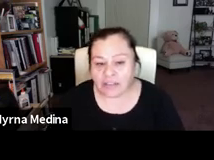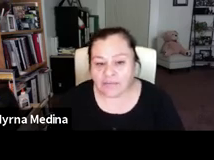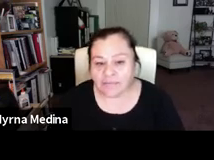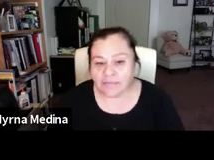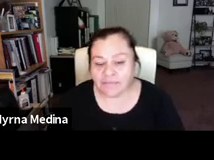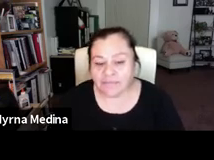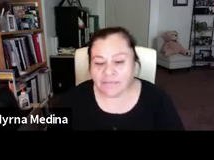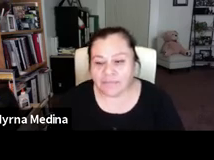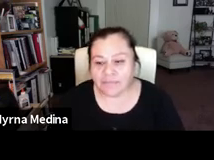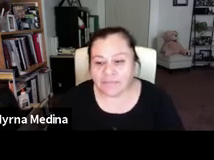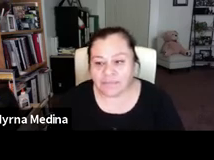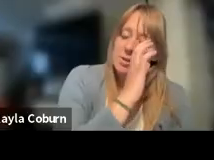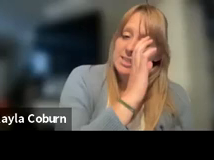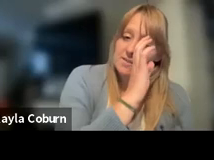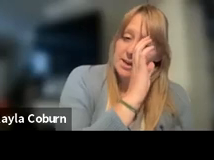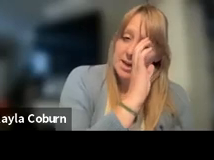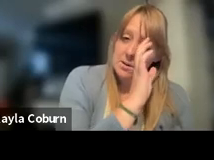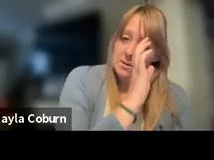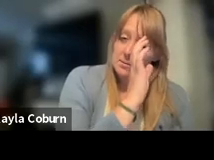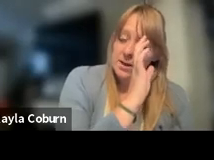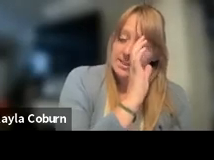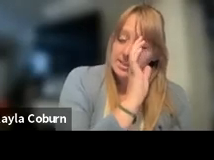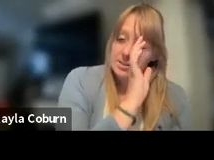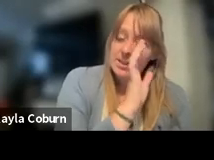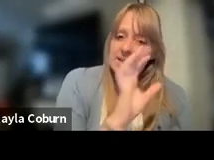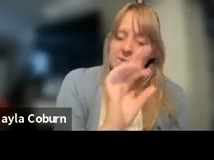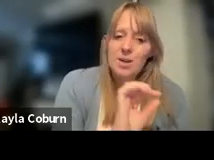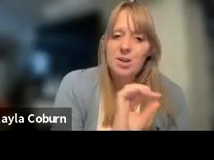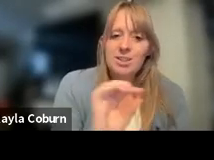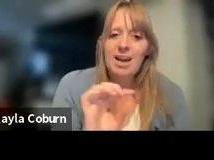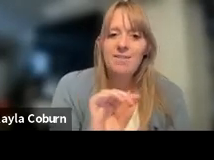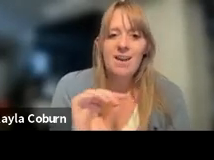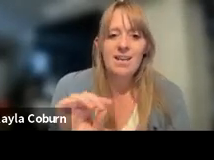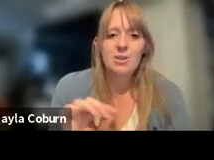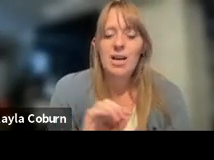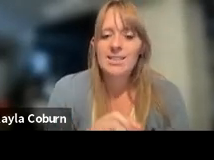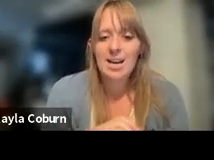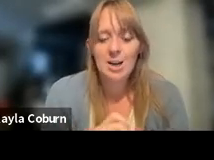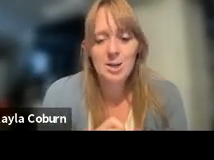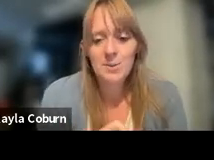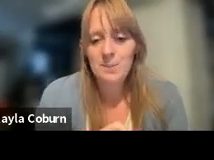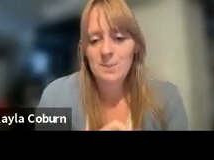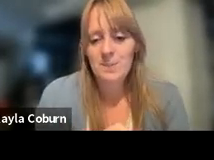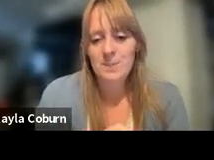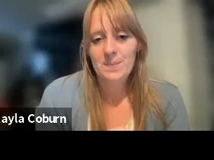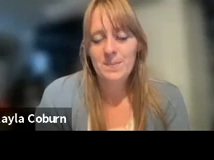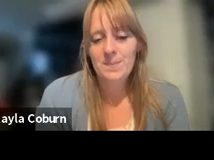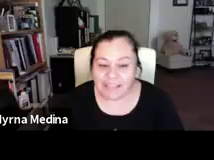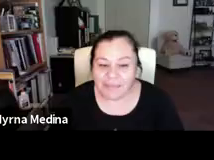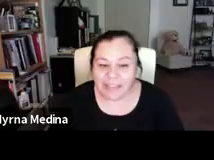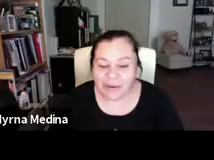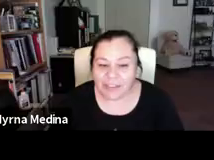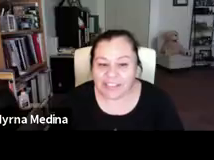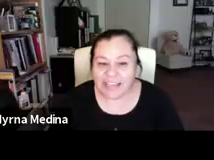TikTok. So this video, what it says when you're deaf and they try to scare you.